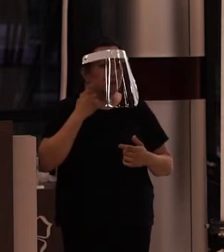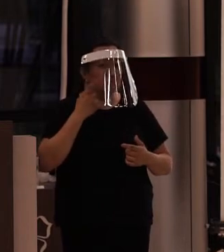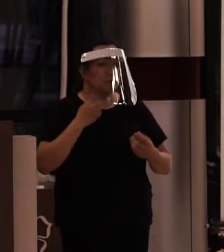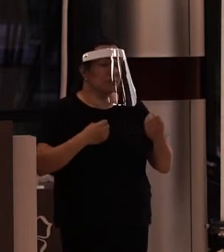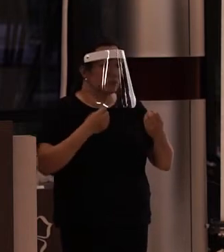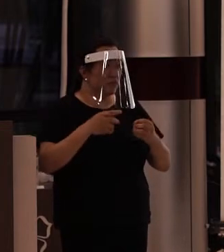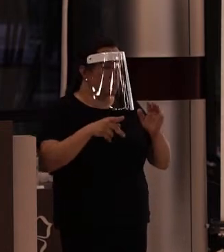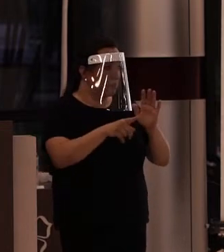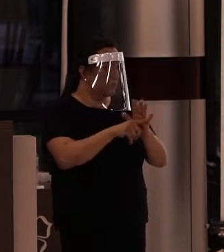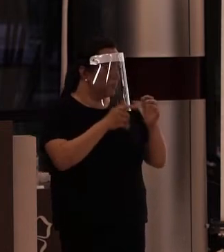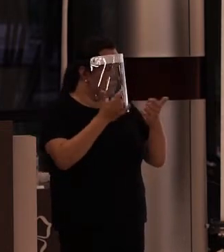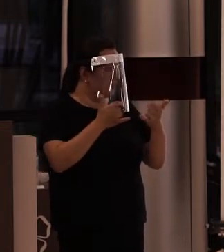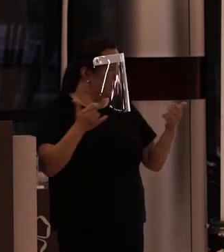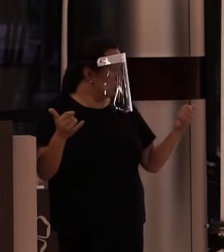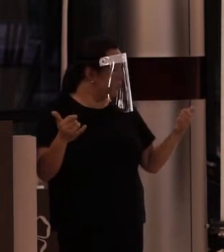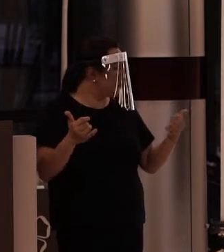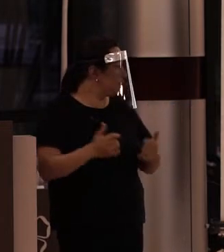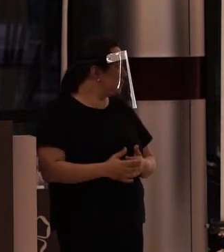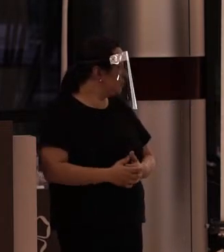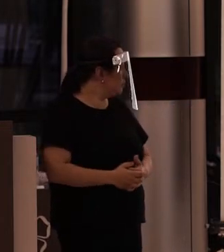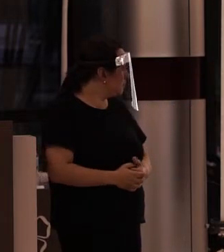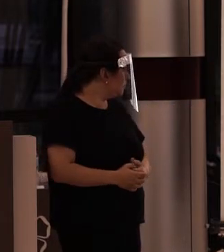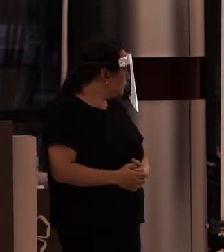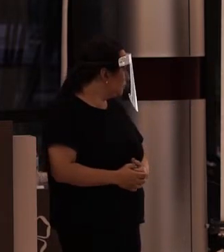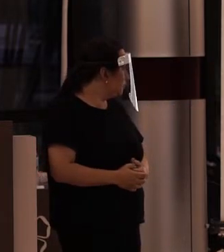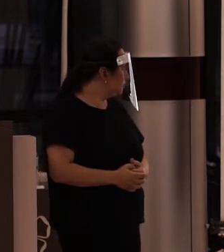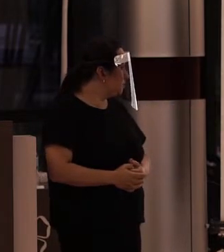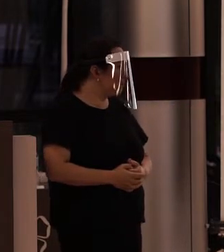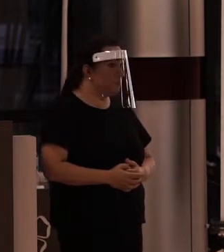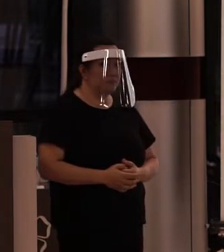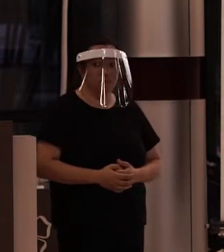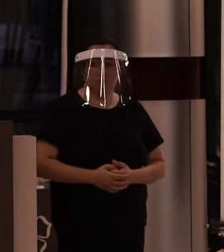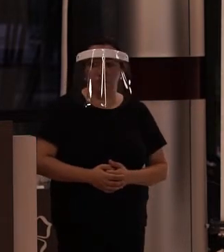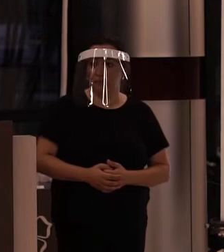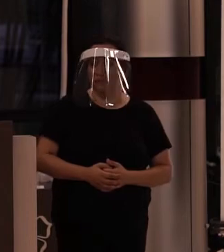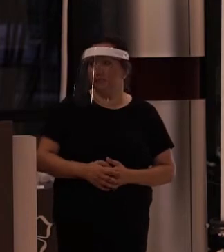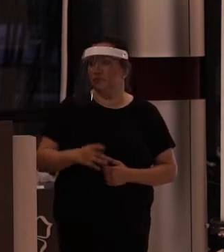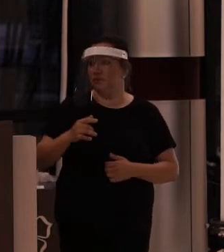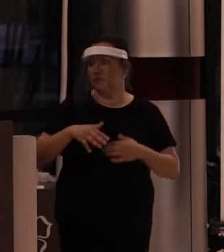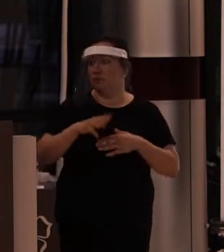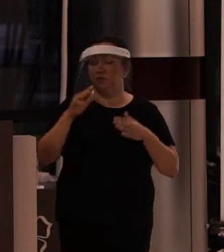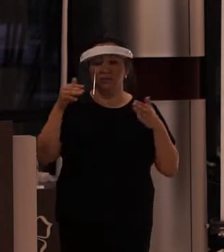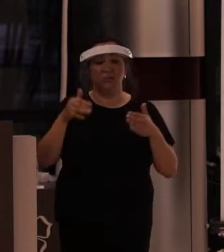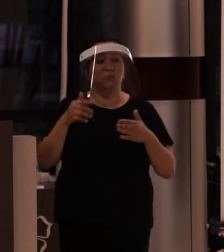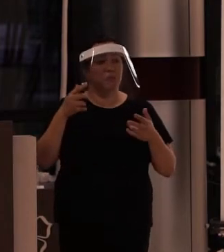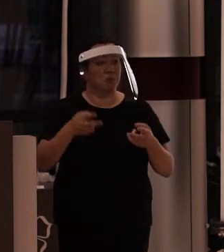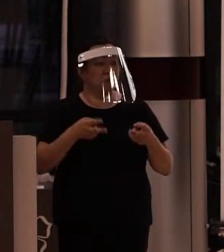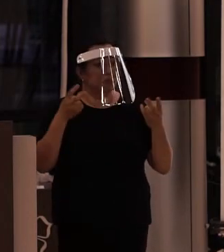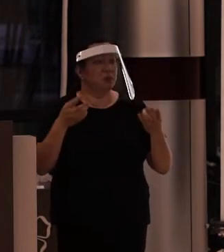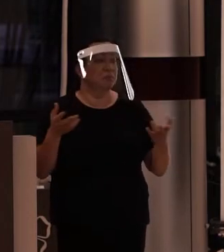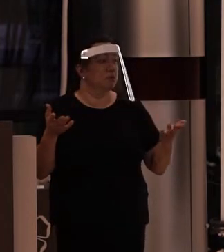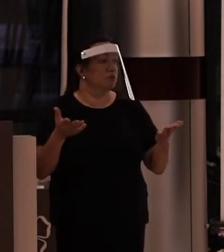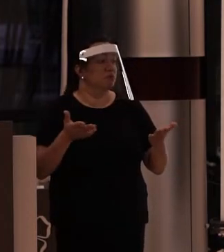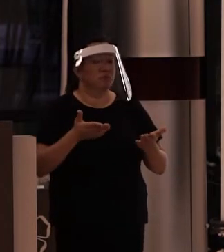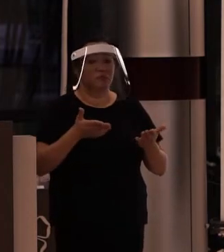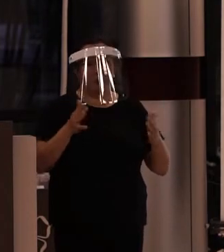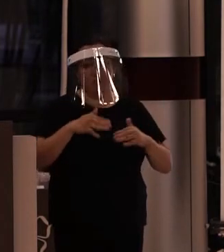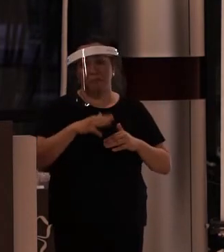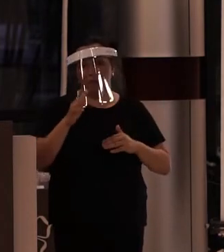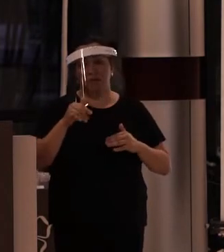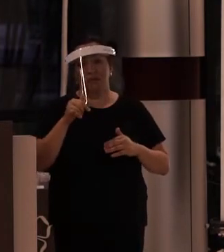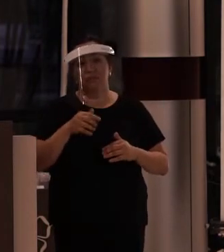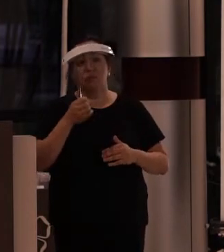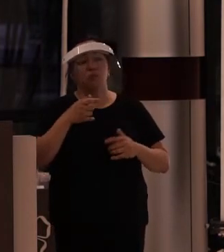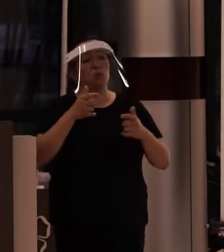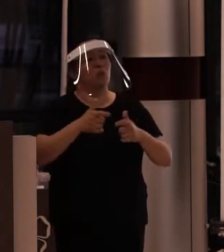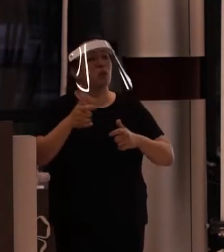do motor elétrico, quanto mais aumentou a baixa isolação, mais o cabo esquentou. Então, seria mais um bom